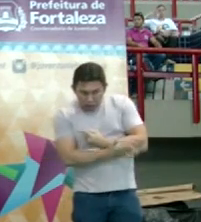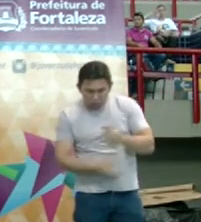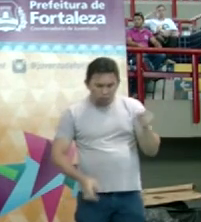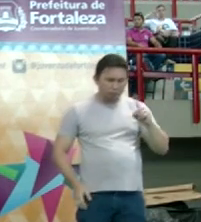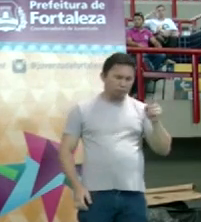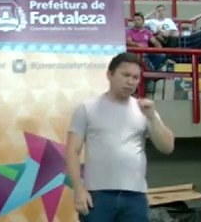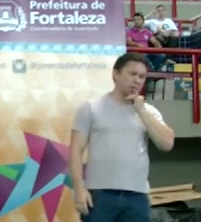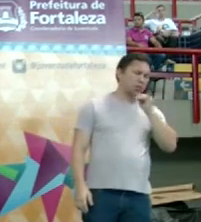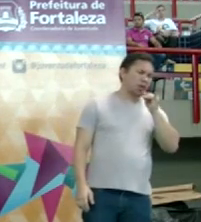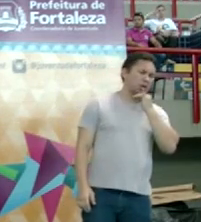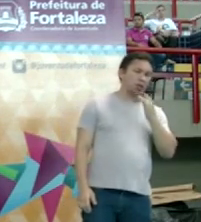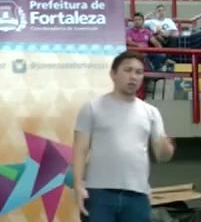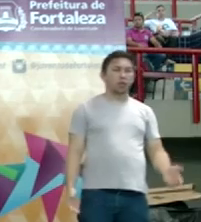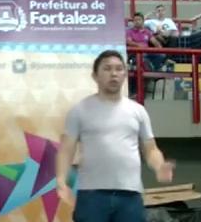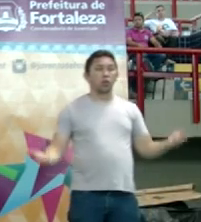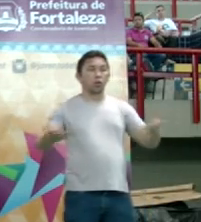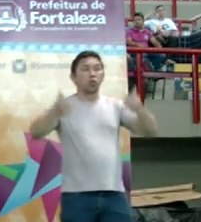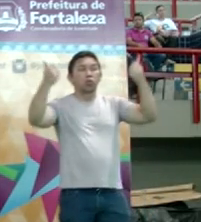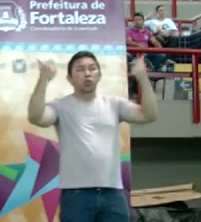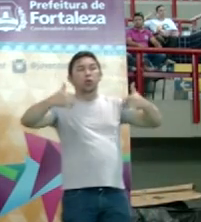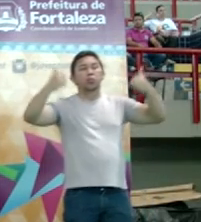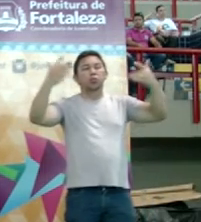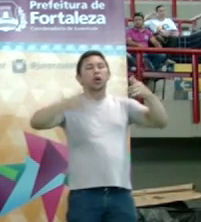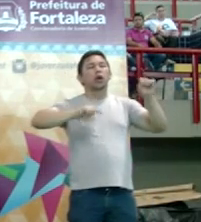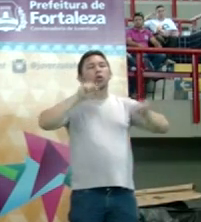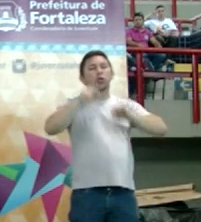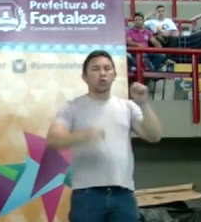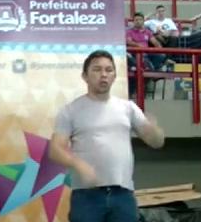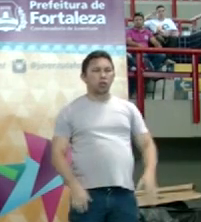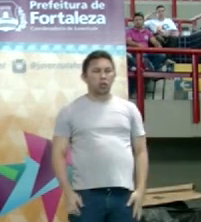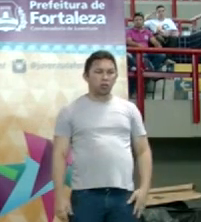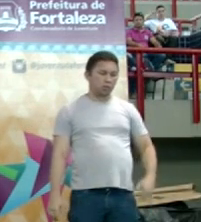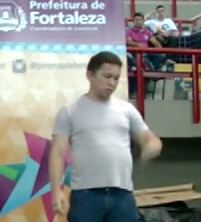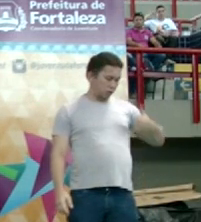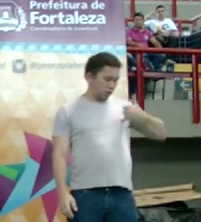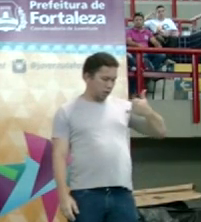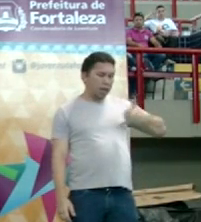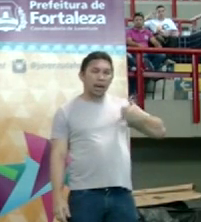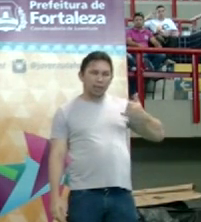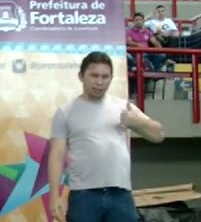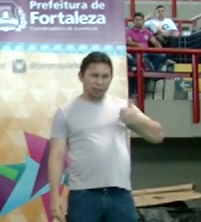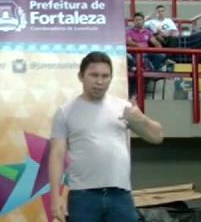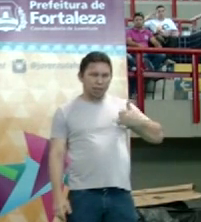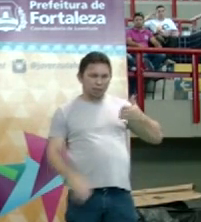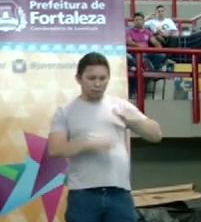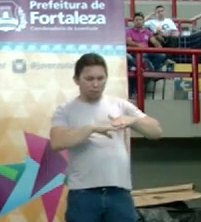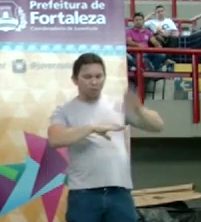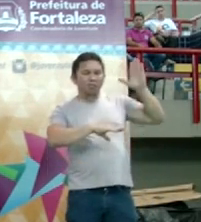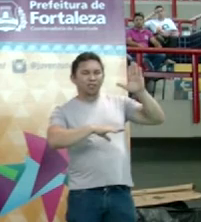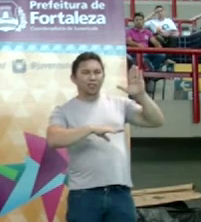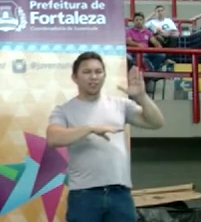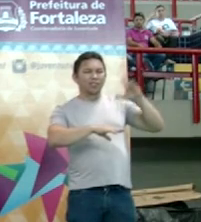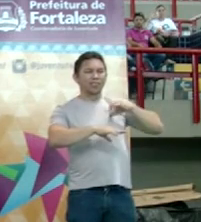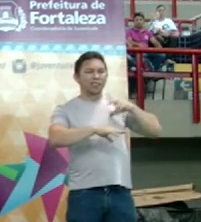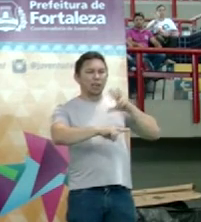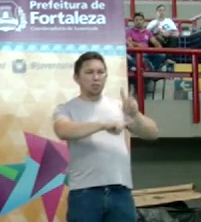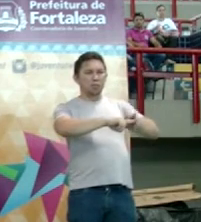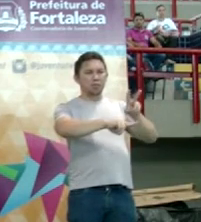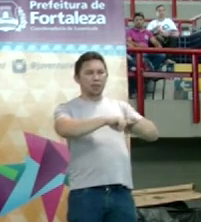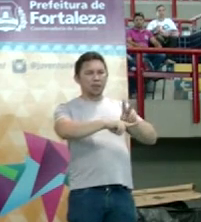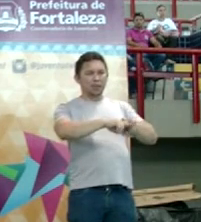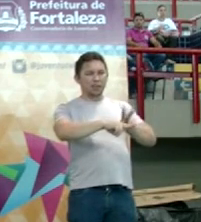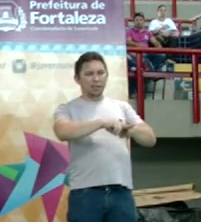errado. Por exemplo, hoje a gente vai falar muito sobre a maioridade penal no Brasil, que é um dos temas